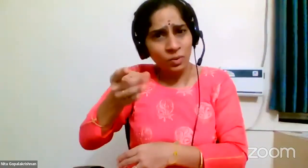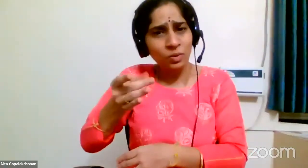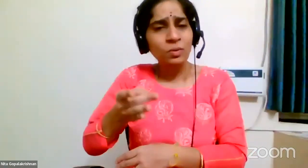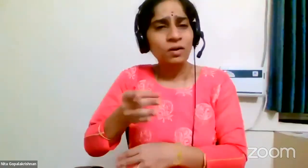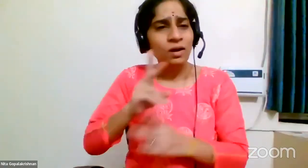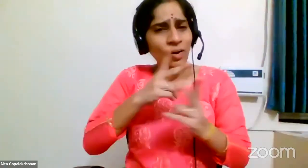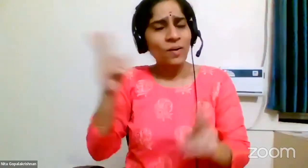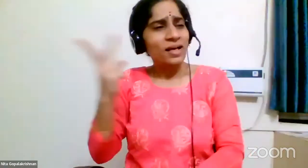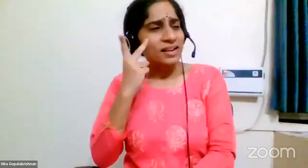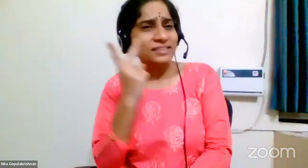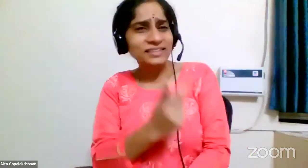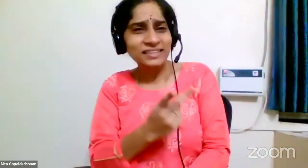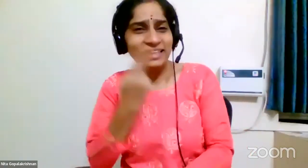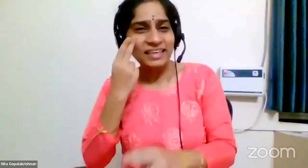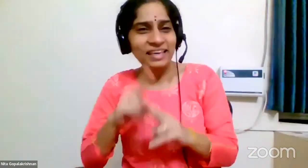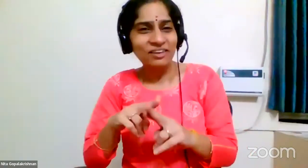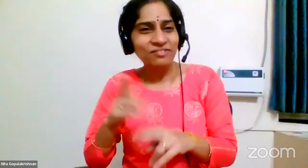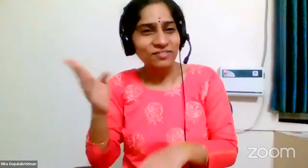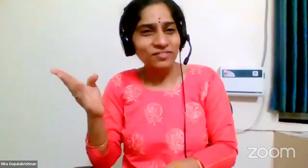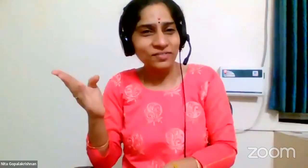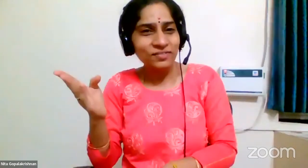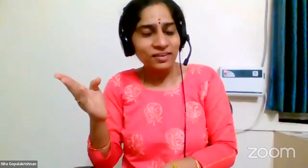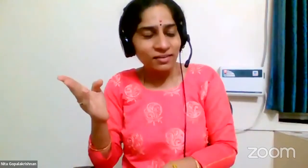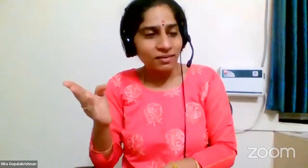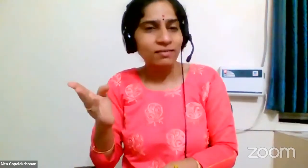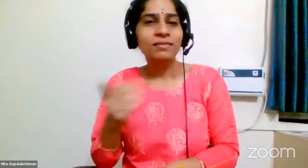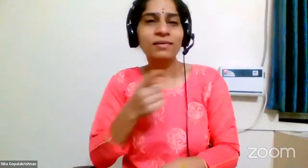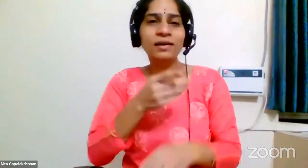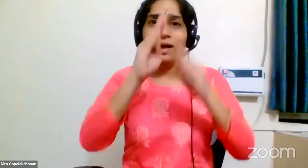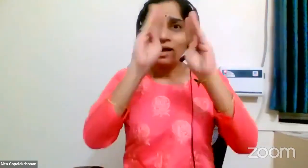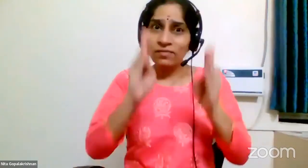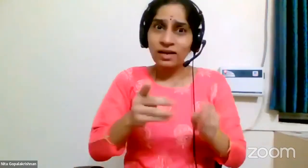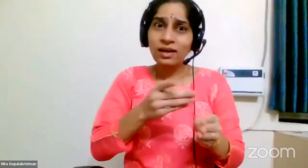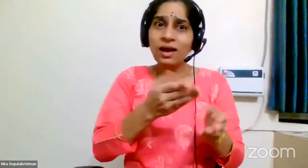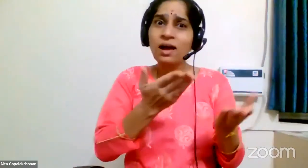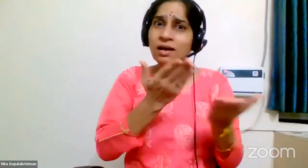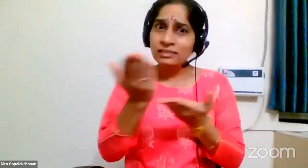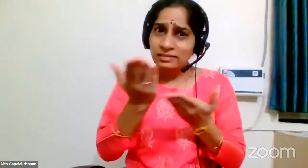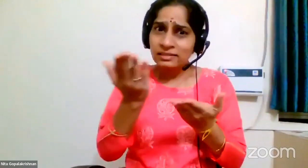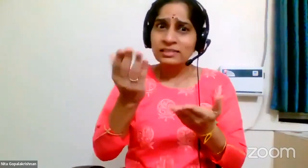मंदिर में भगवान के अर्चा विग्रह की सेवा करने का प्रयास कर रहा है।